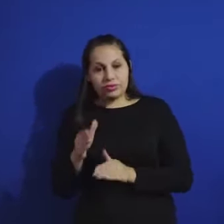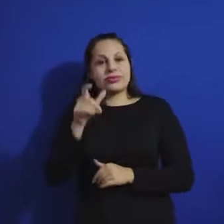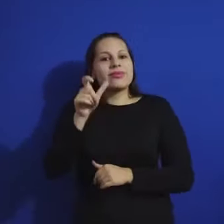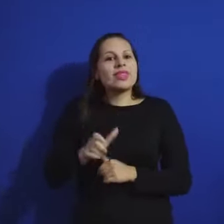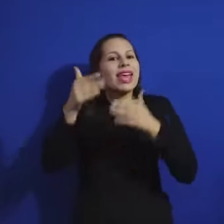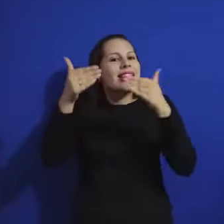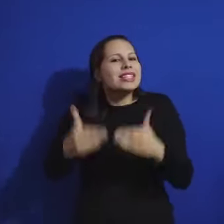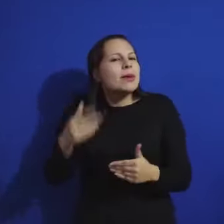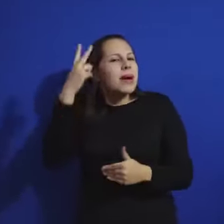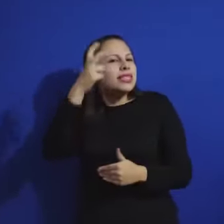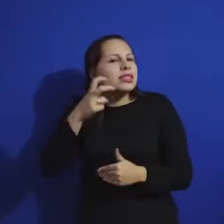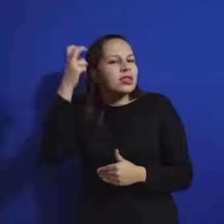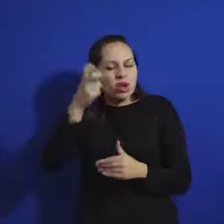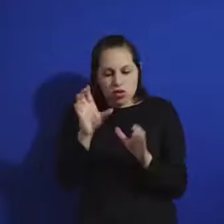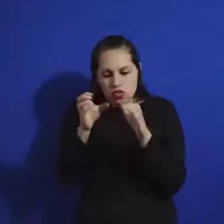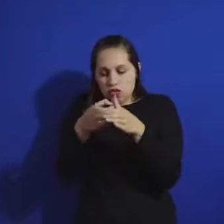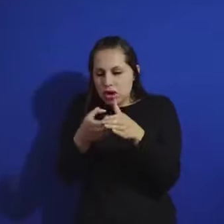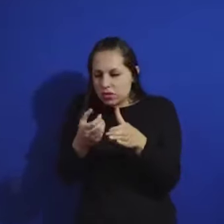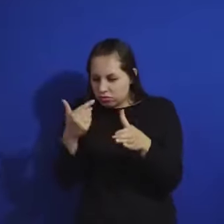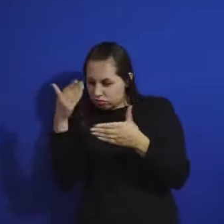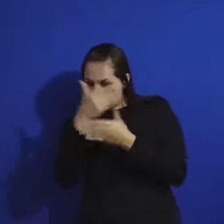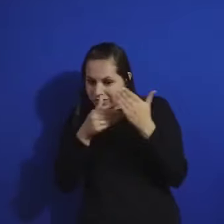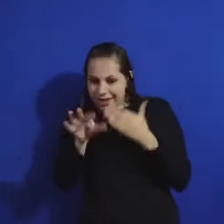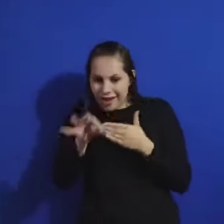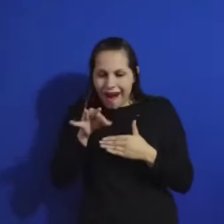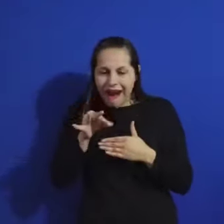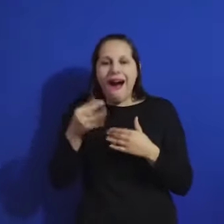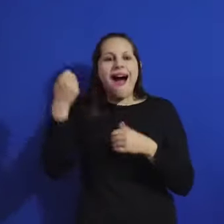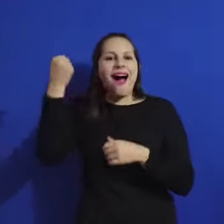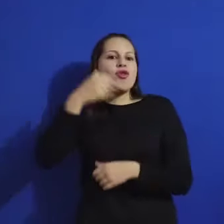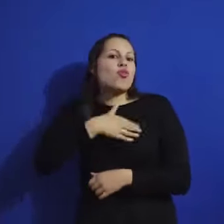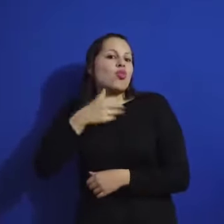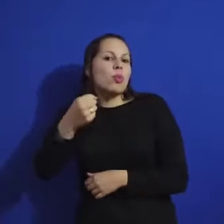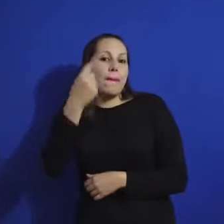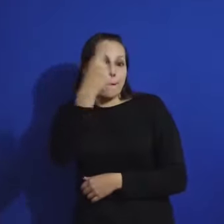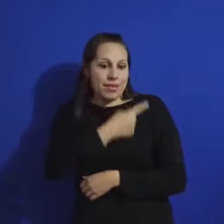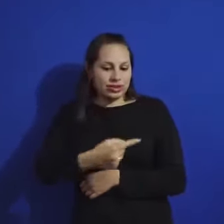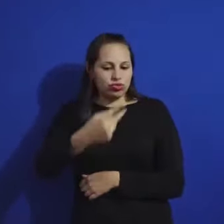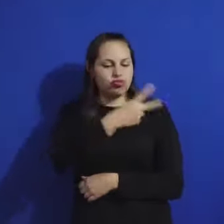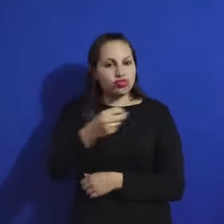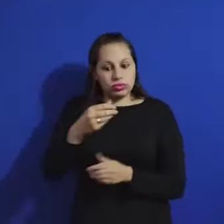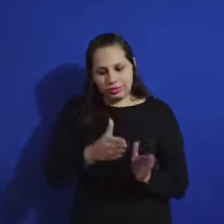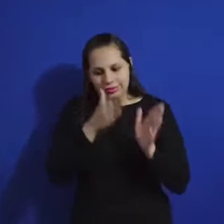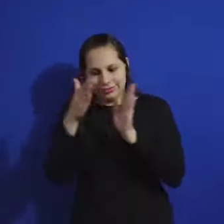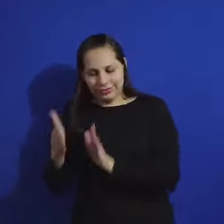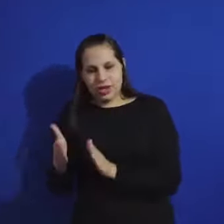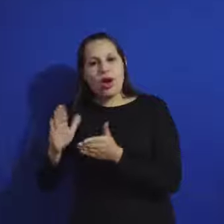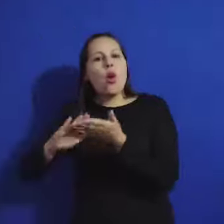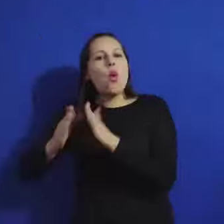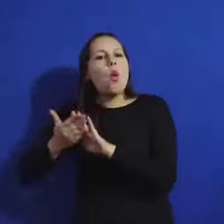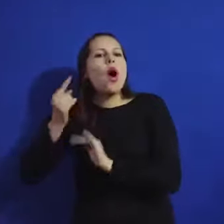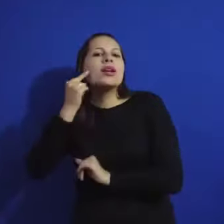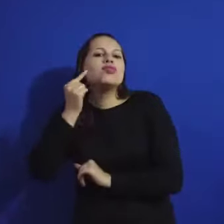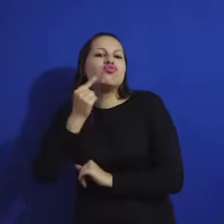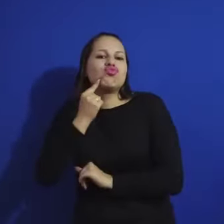premio de un millón doscientos mil pesos cuento en lengua de señas población sorda premio de un millón